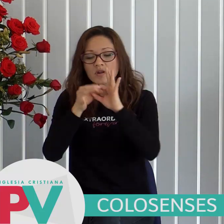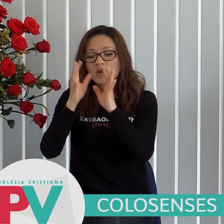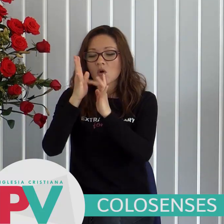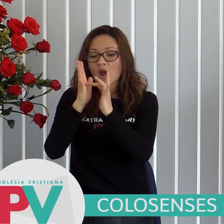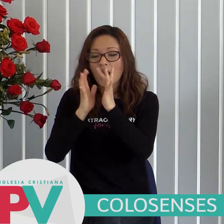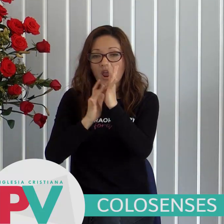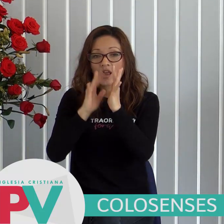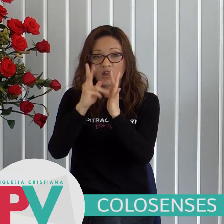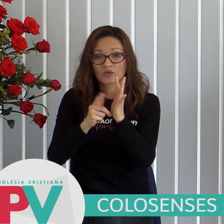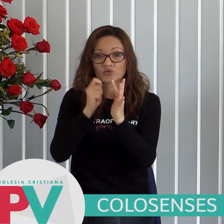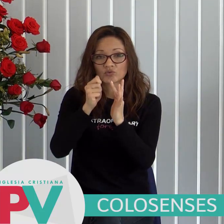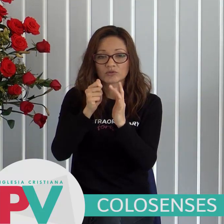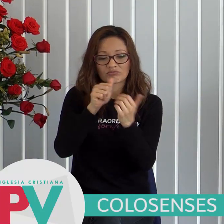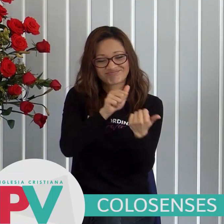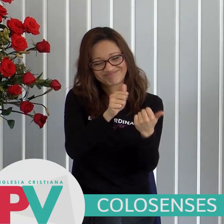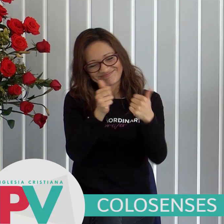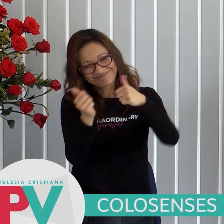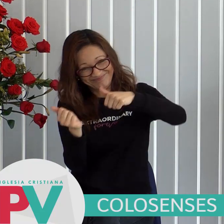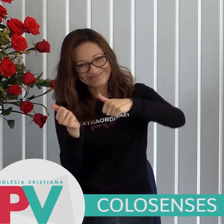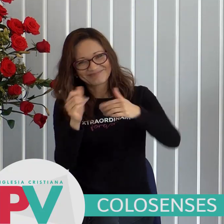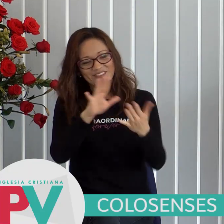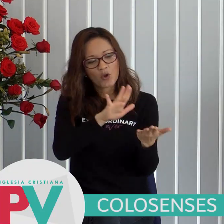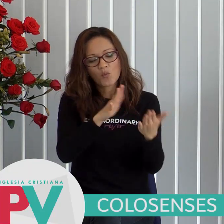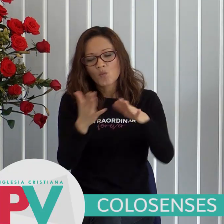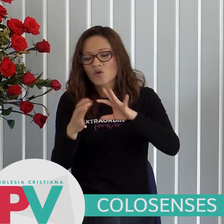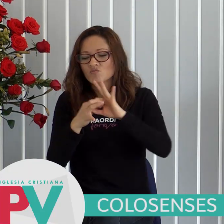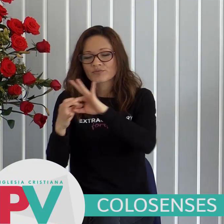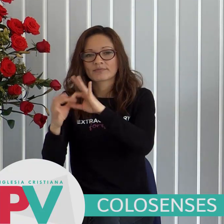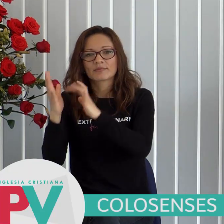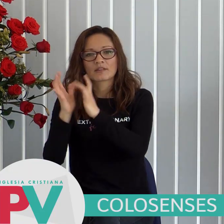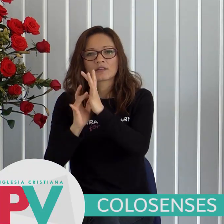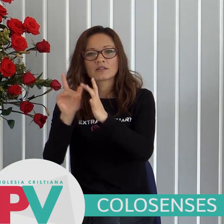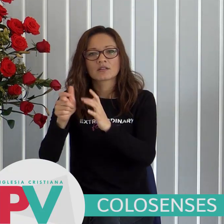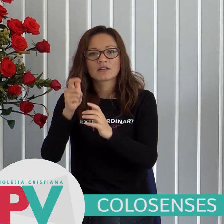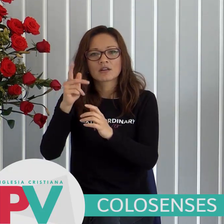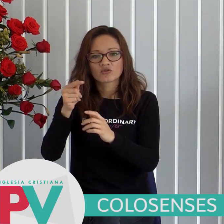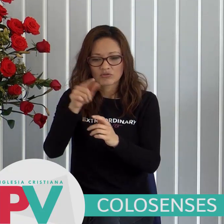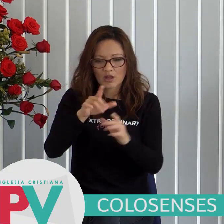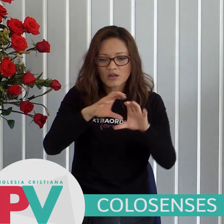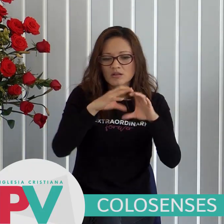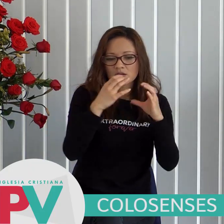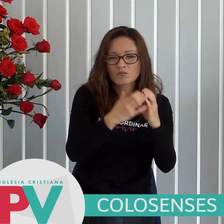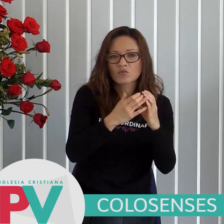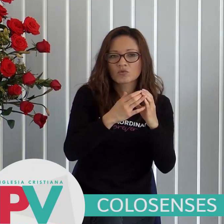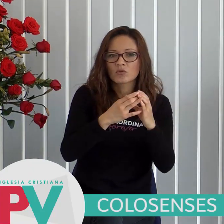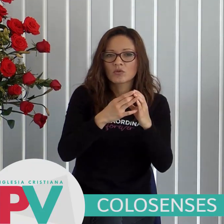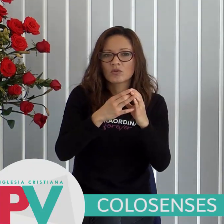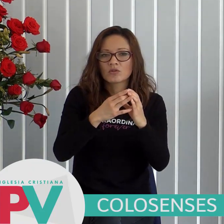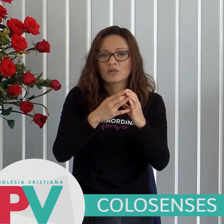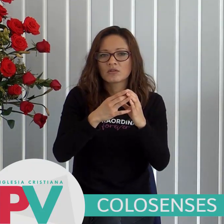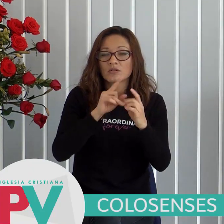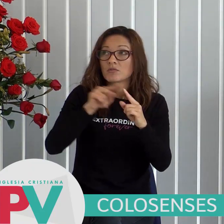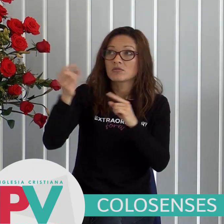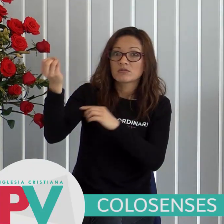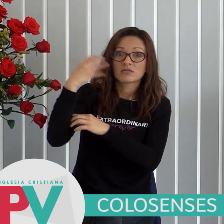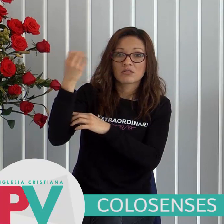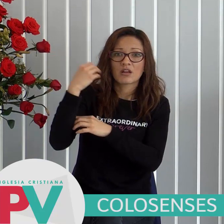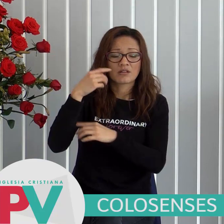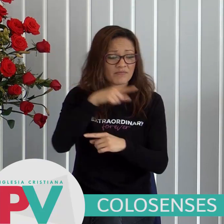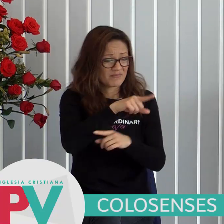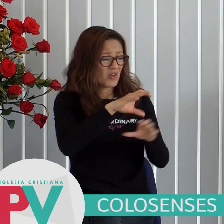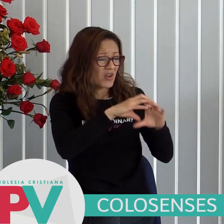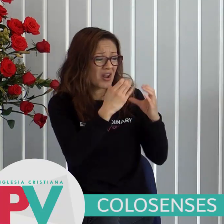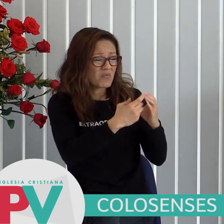los rudimientos del mundo, ¿por qué, como si vivieses en el mundo, os sometéis a preceptos? Tales como no manejes